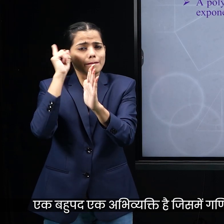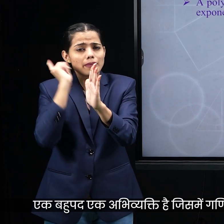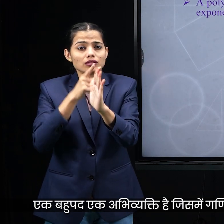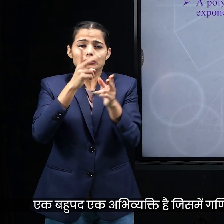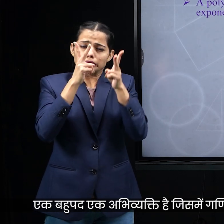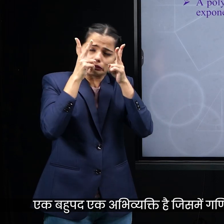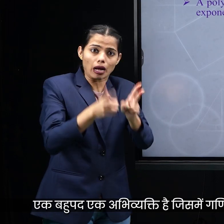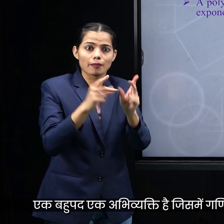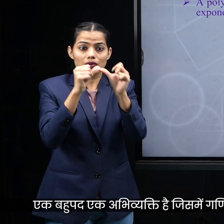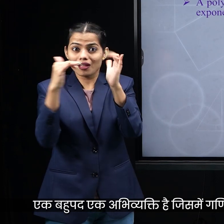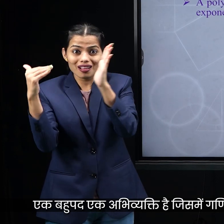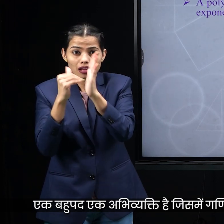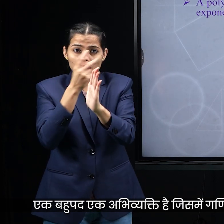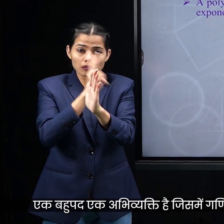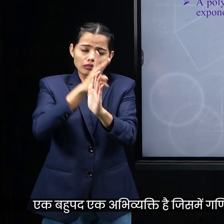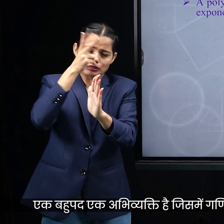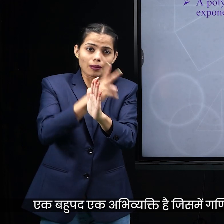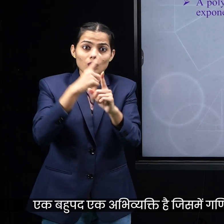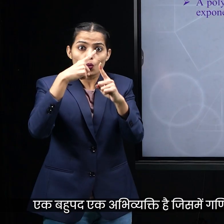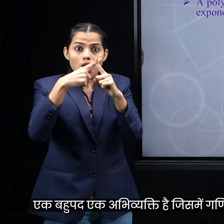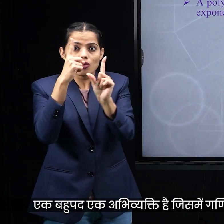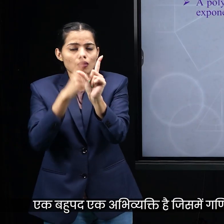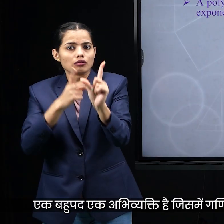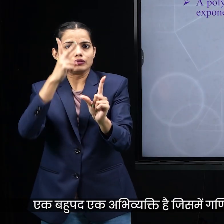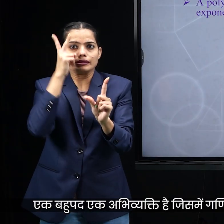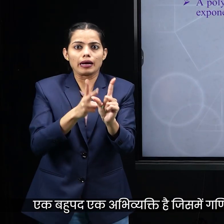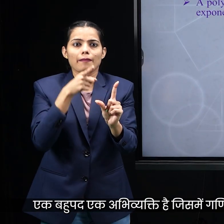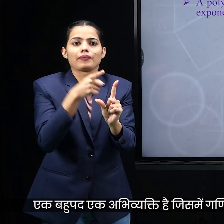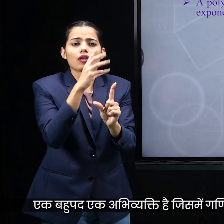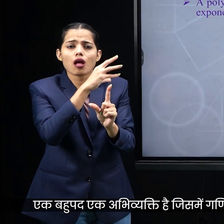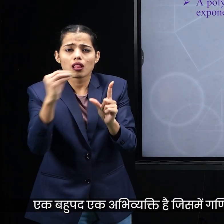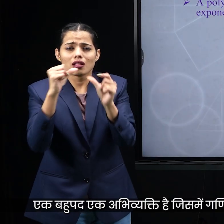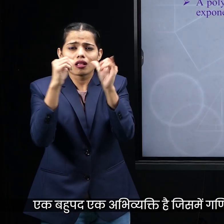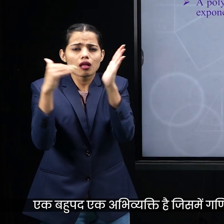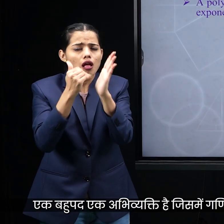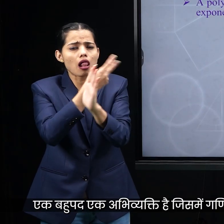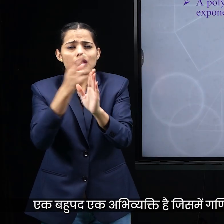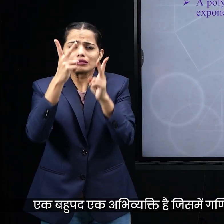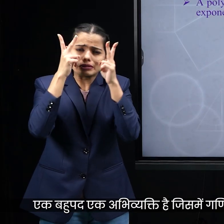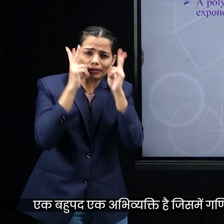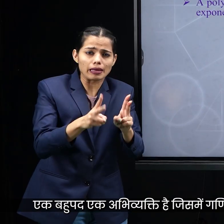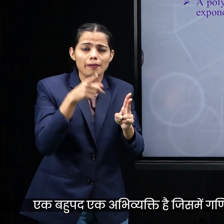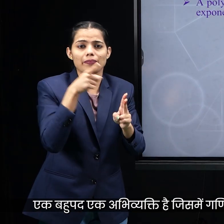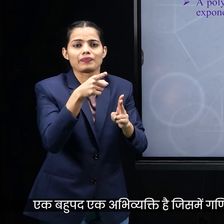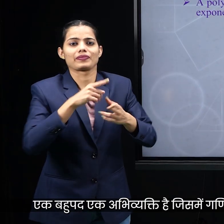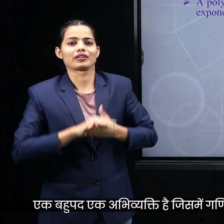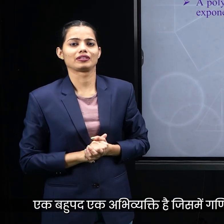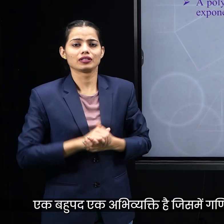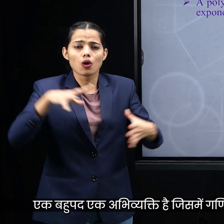एक अभिव्यक्ति है जिसमें गणितीय संचालना के साथ संयुक्त चर,